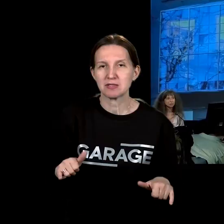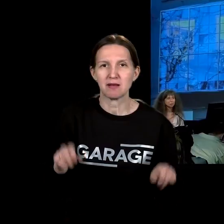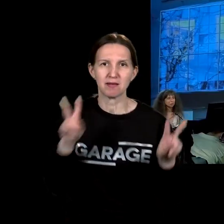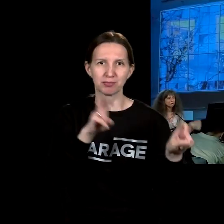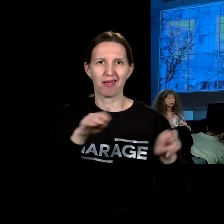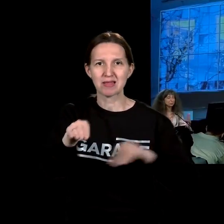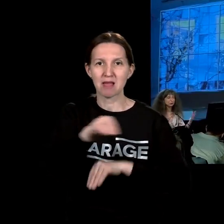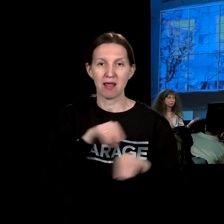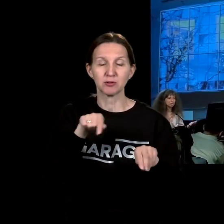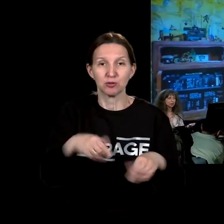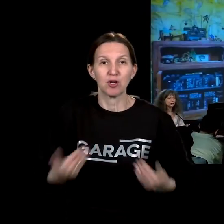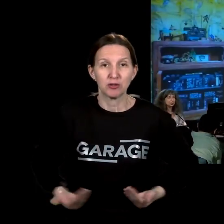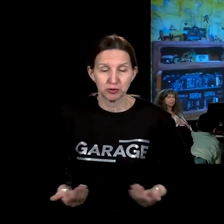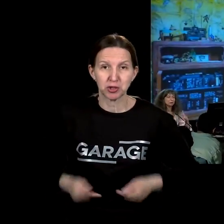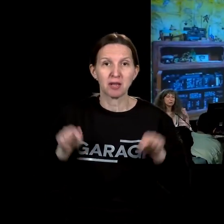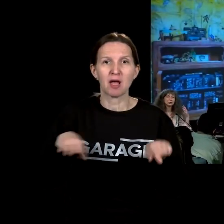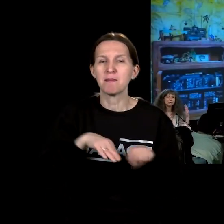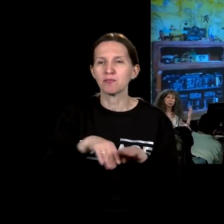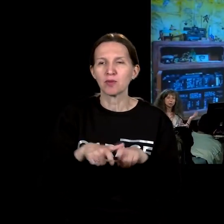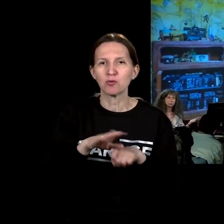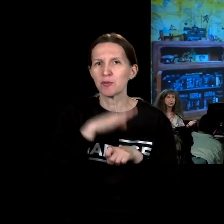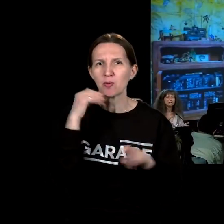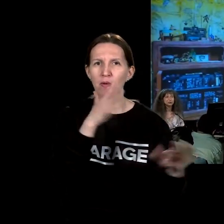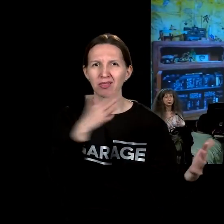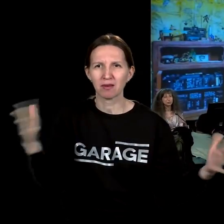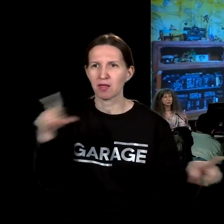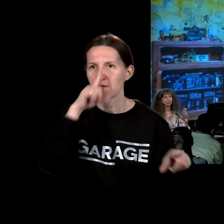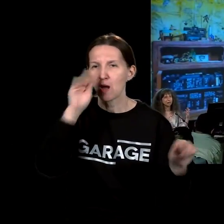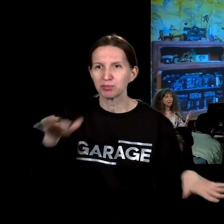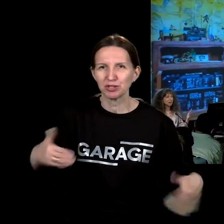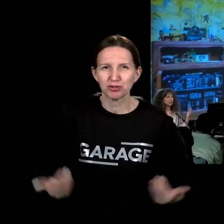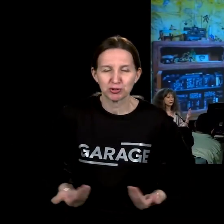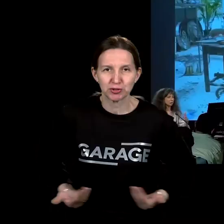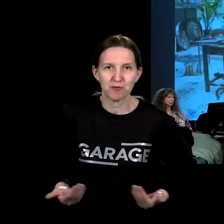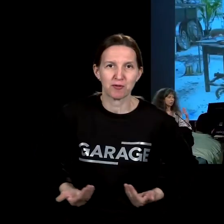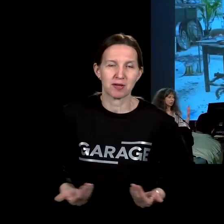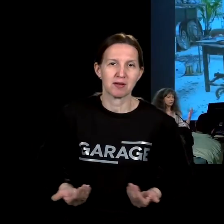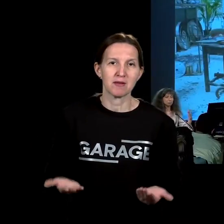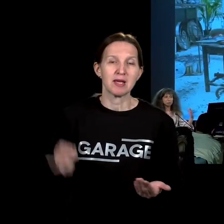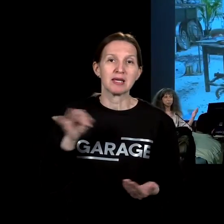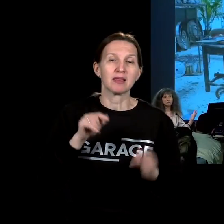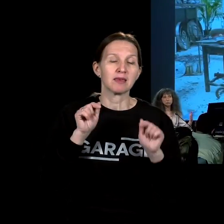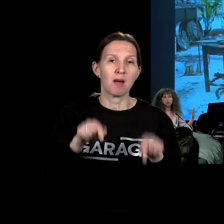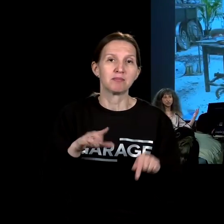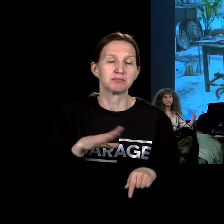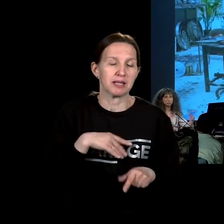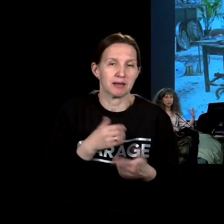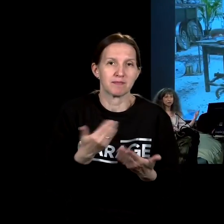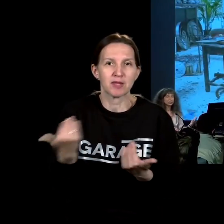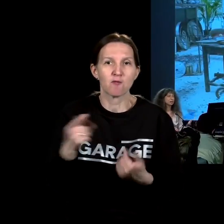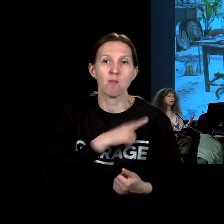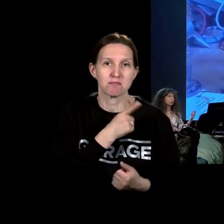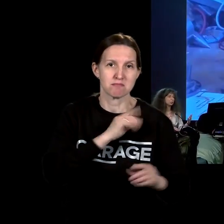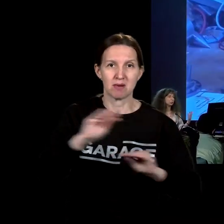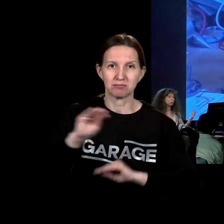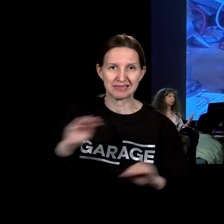инсталляцией, в которой он жил, где был зимний сад, где было множество птиц живых, и где были все эти его